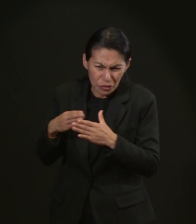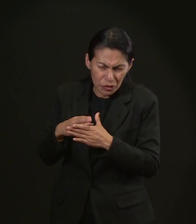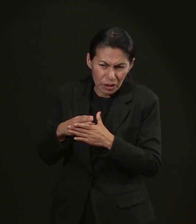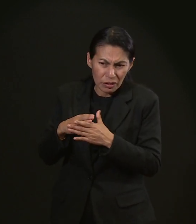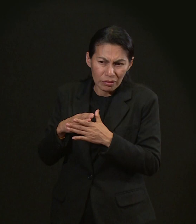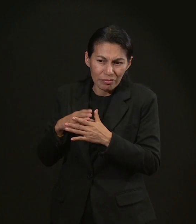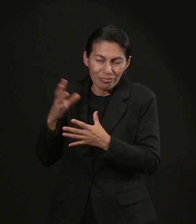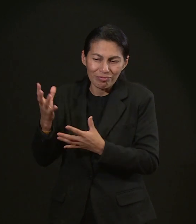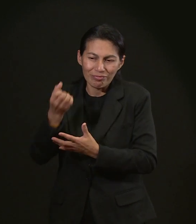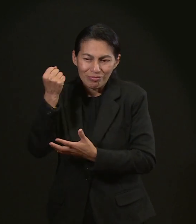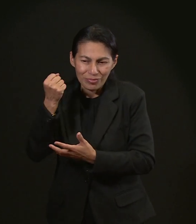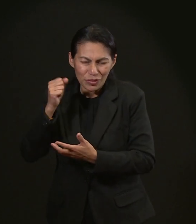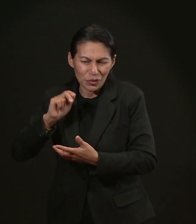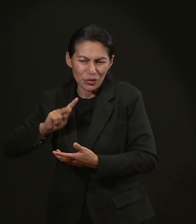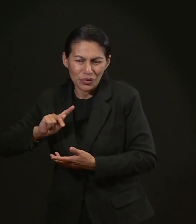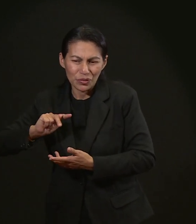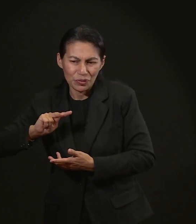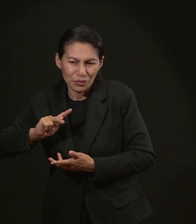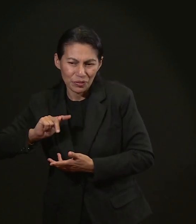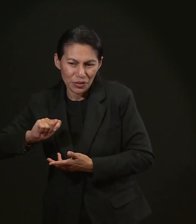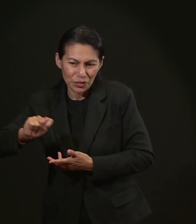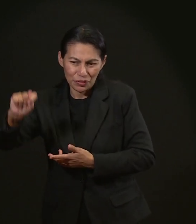pero especialmente